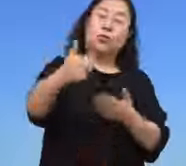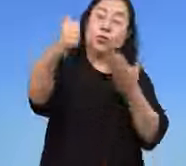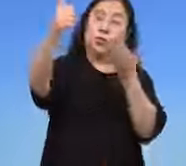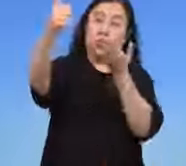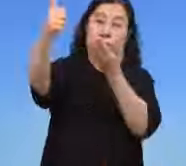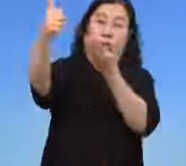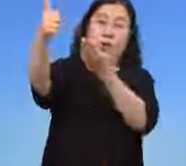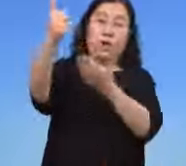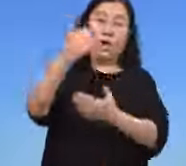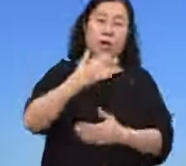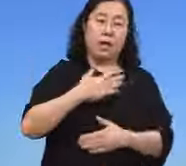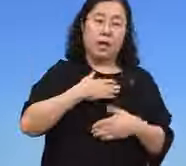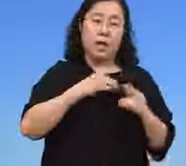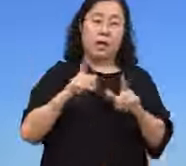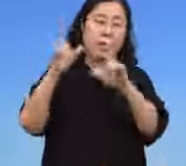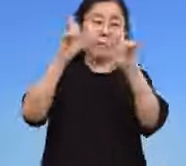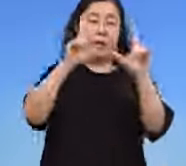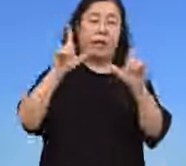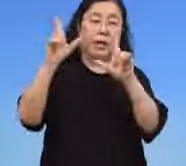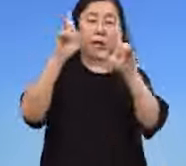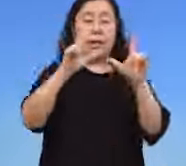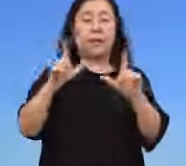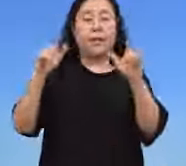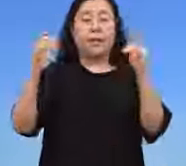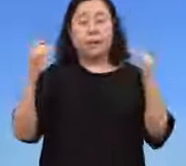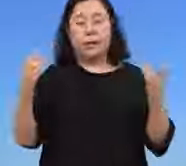주께 내 삶 드립니다.